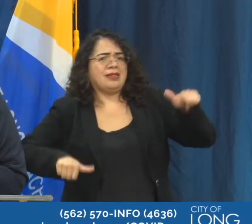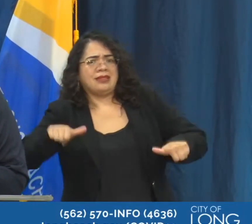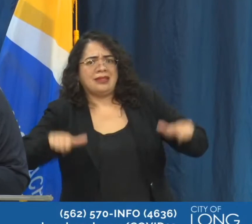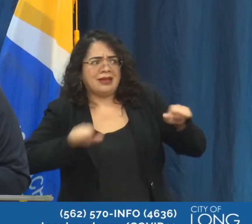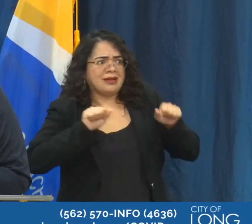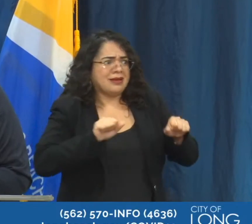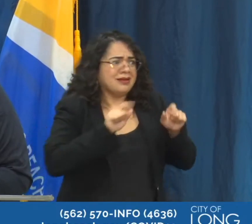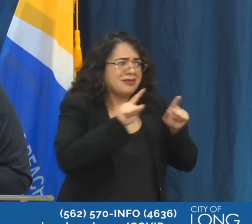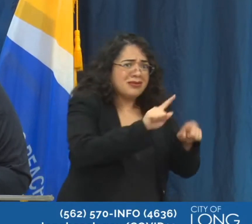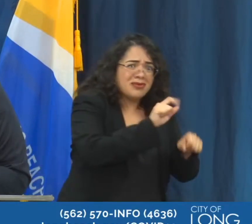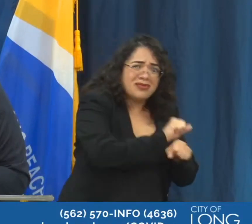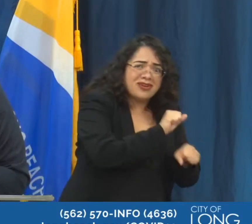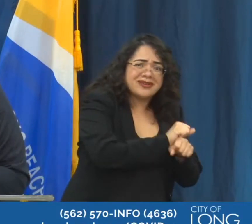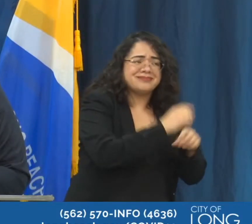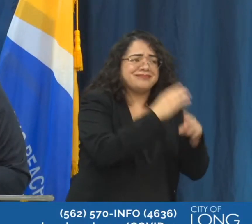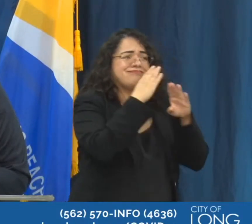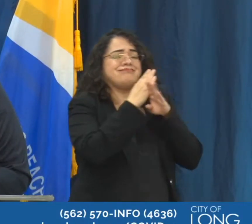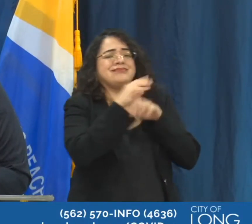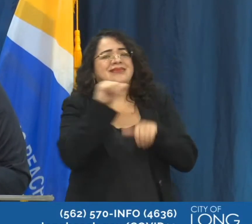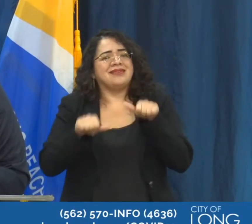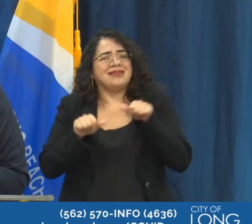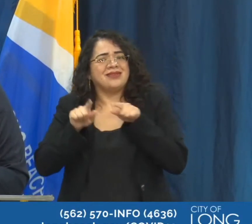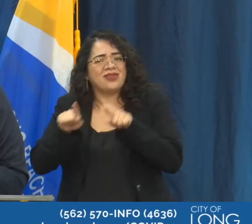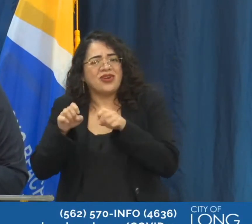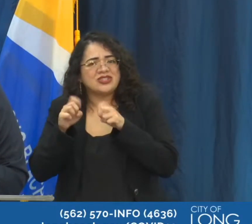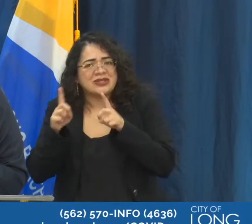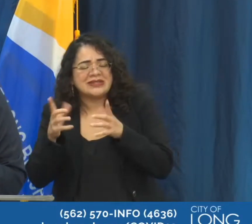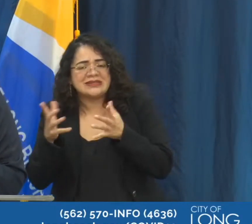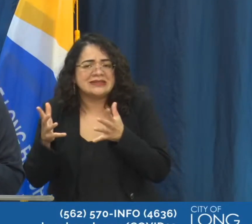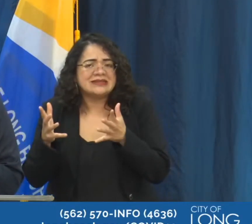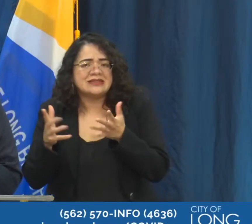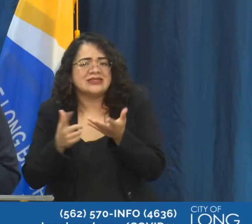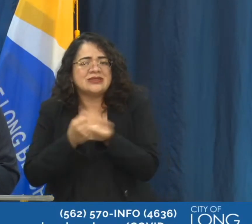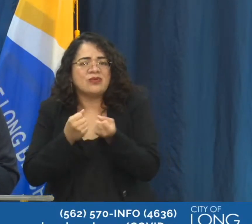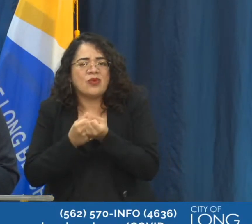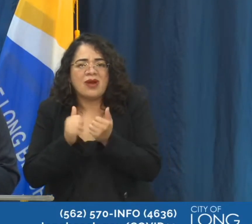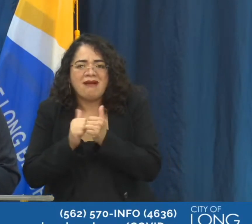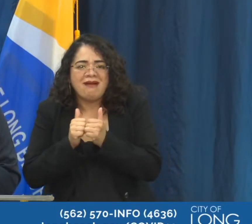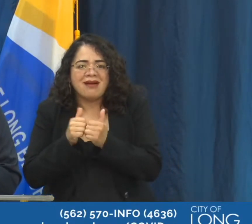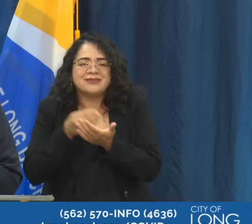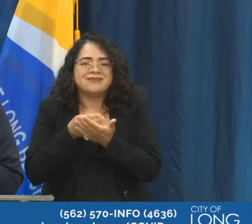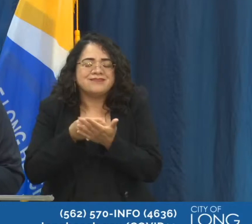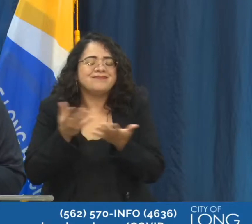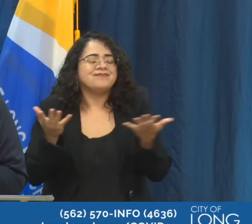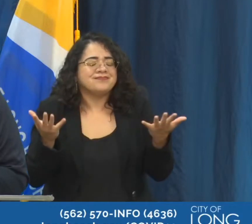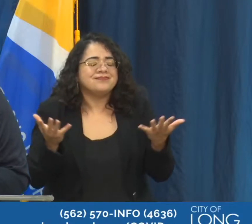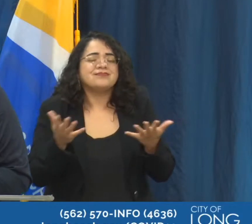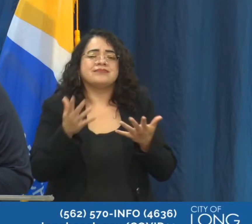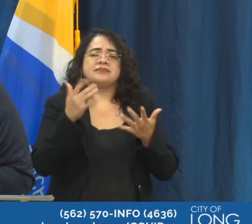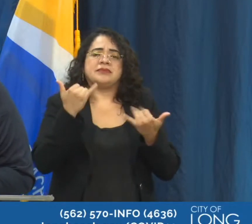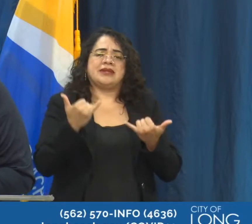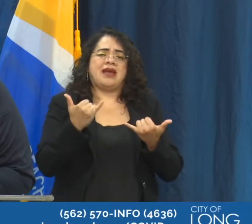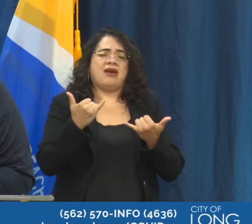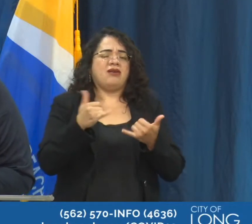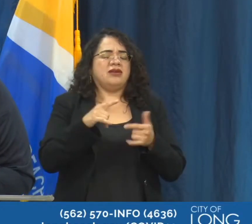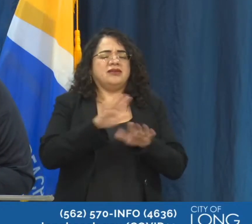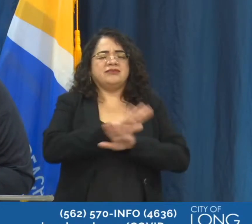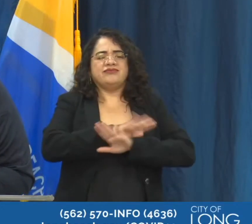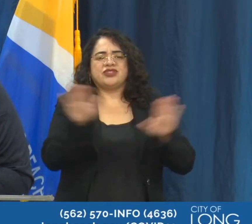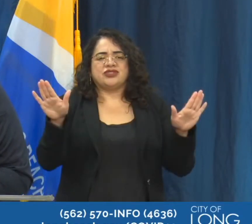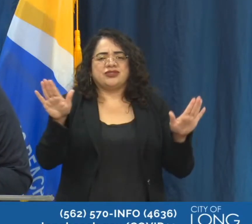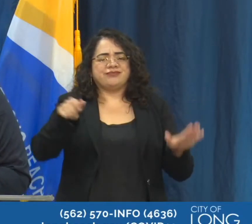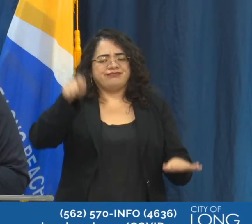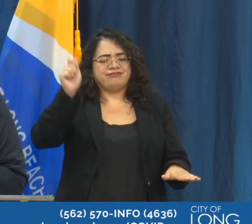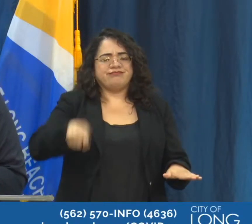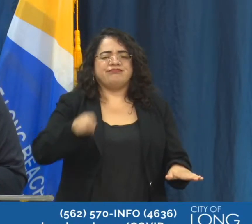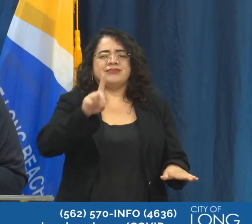educarse y ser parte de nuestro país y nuestra comunidad. Aplausos nuestros grupos de derechos de los inmigrantes que